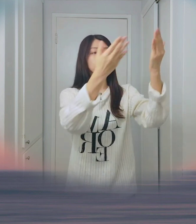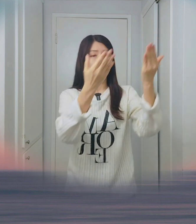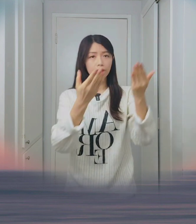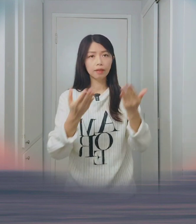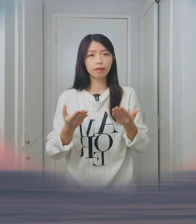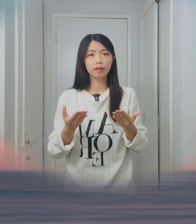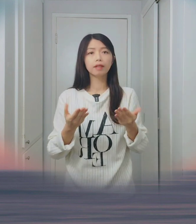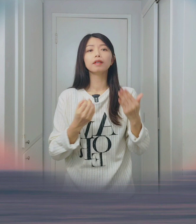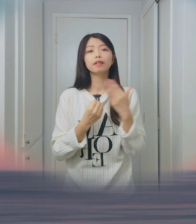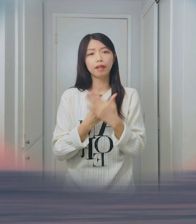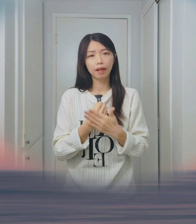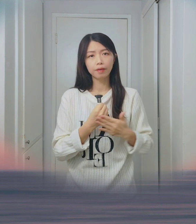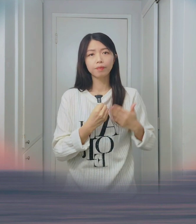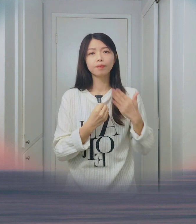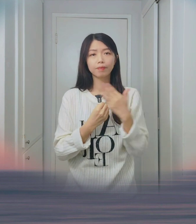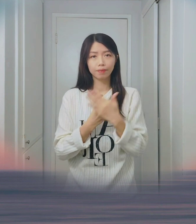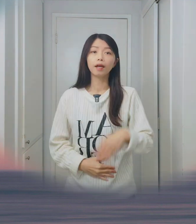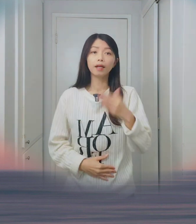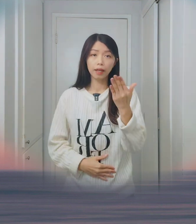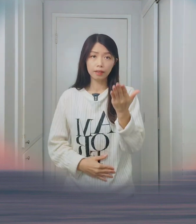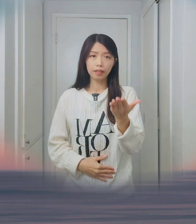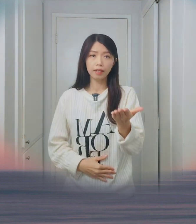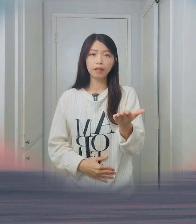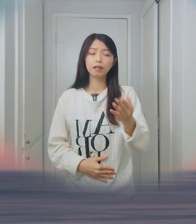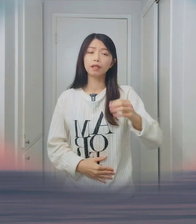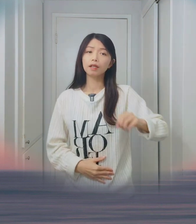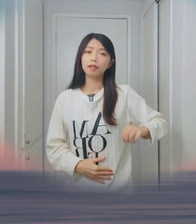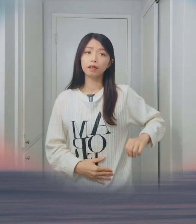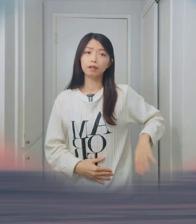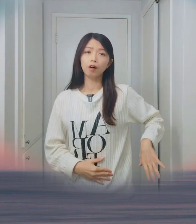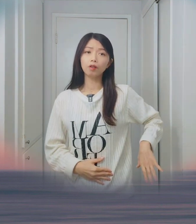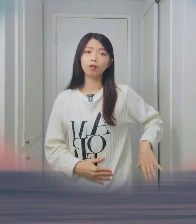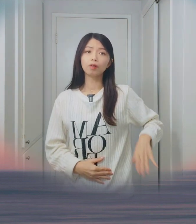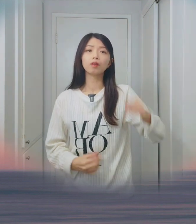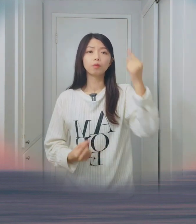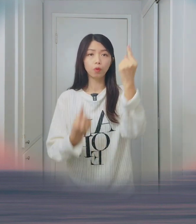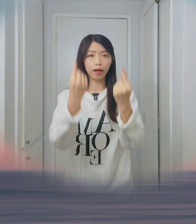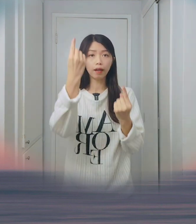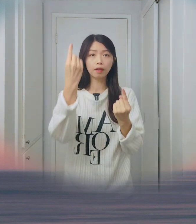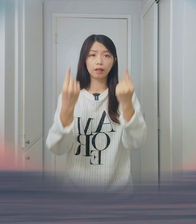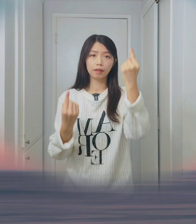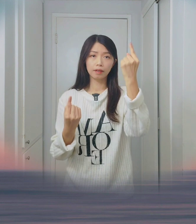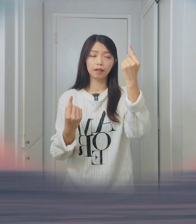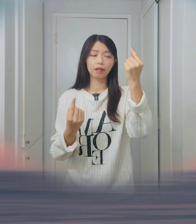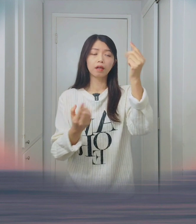주님께 받은 은혜. 당신이 잃은 것보다